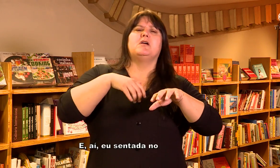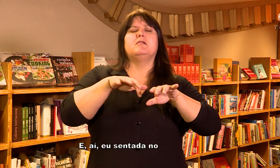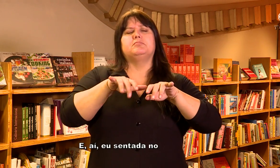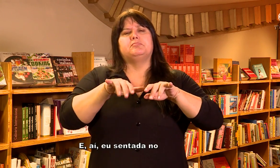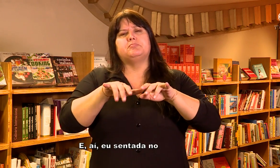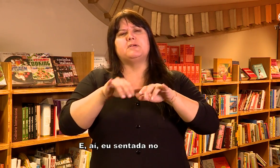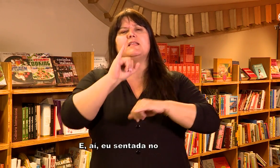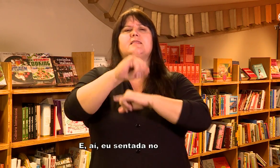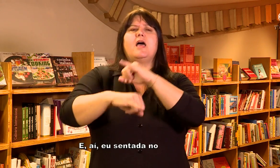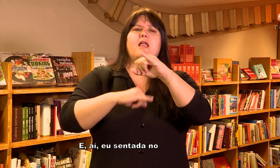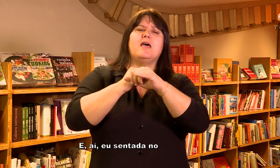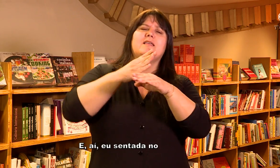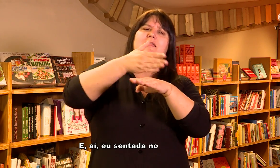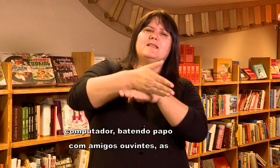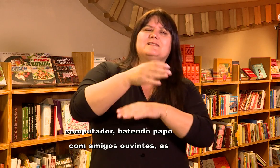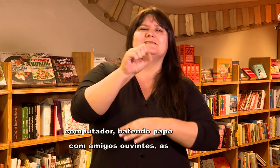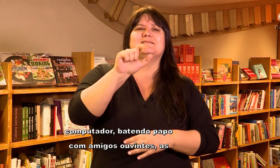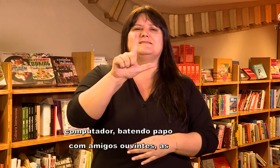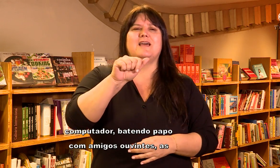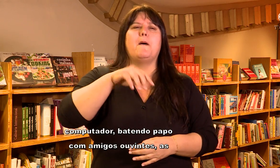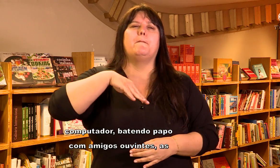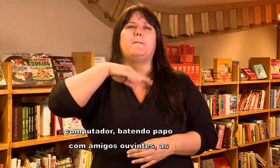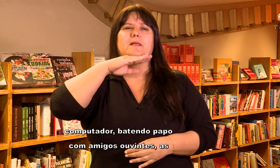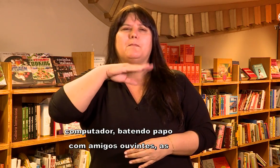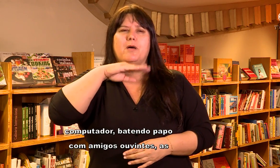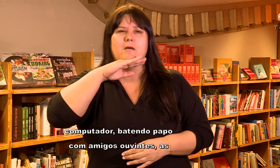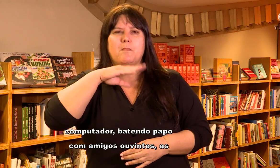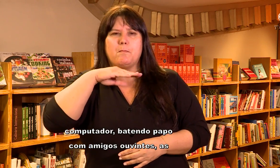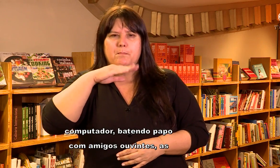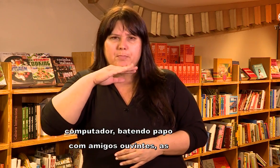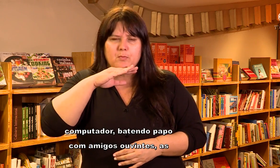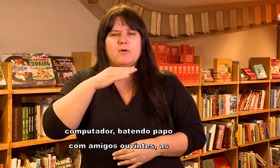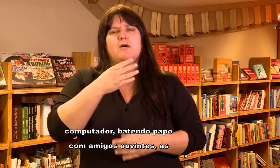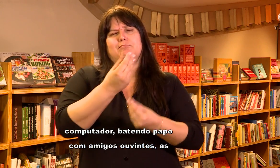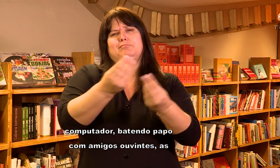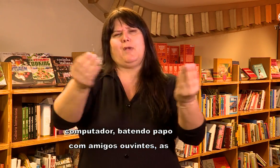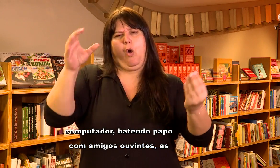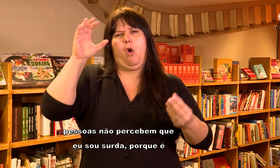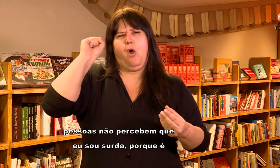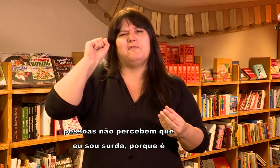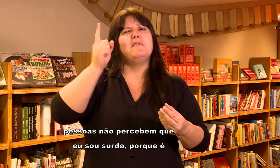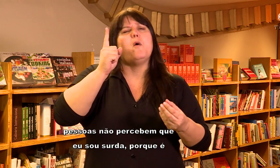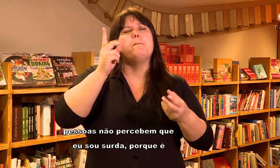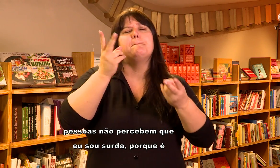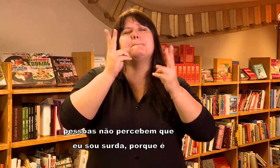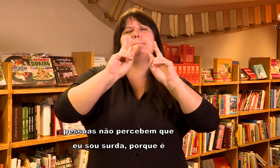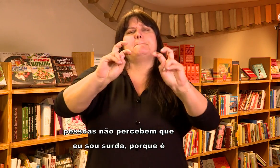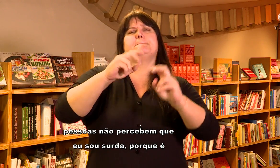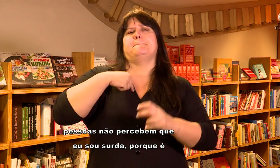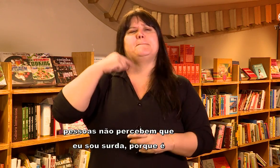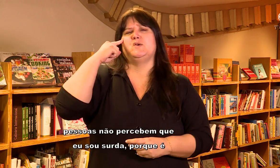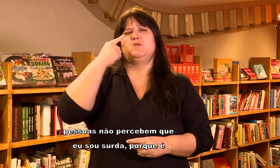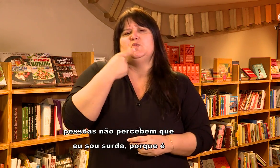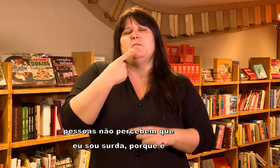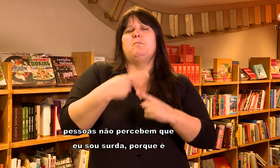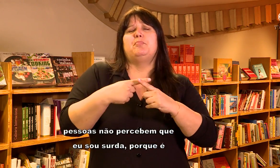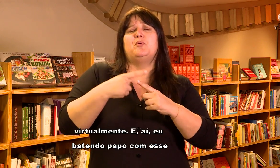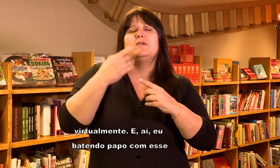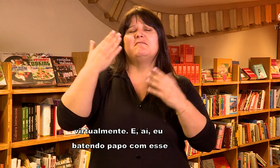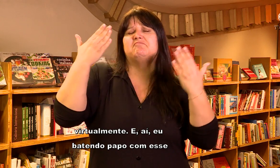E aí, eu sentada no computador, batendo papo com amigos ouvintes, as pessoas não percebem que eu sou surda, porque é